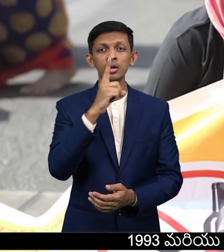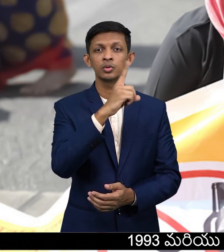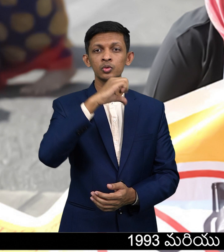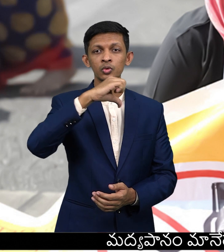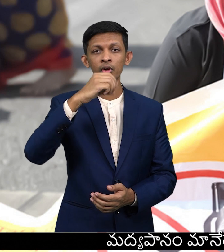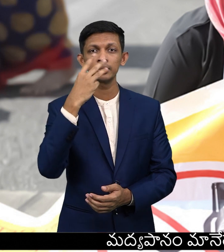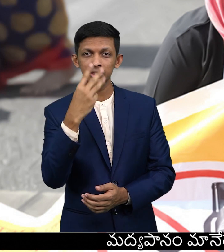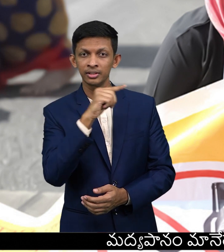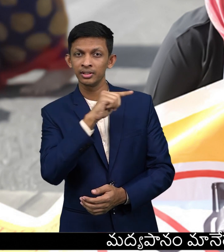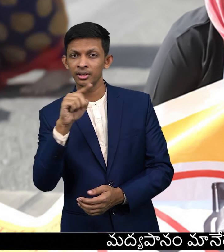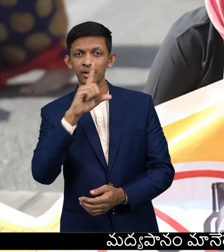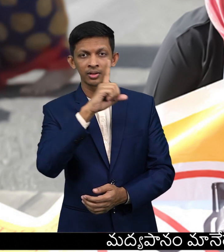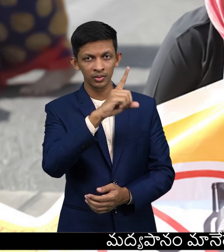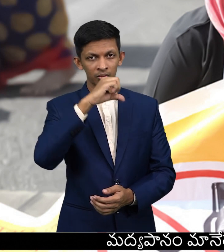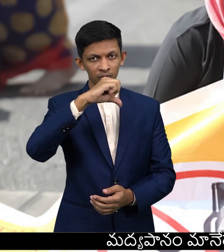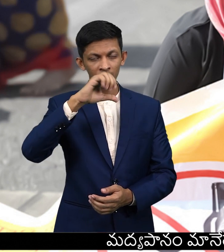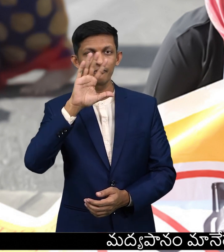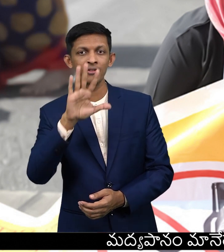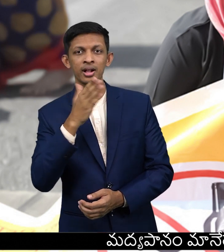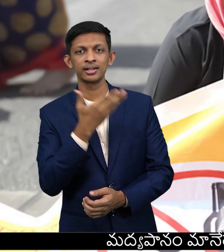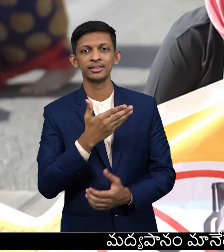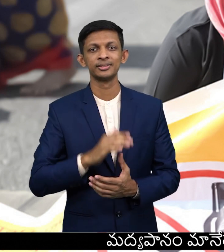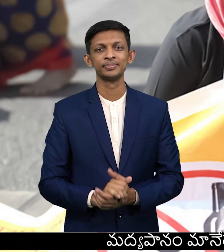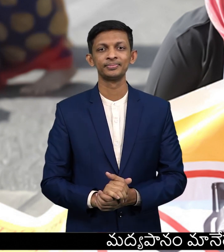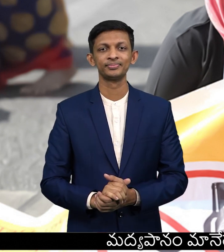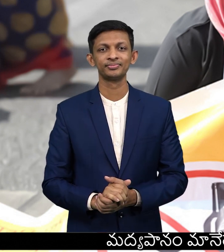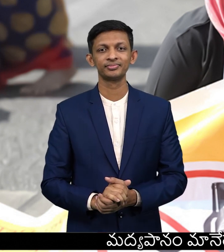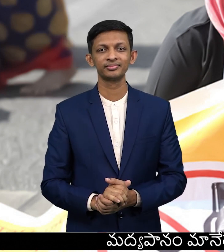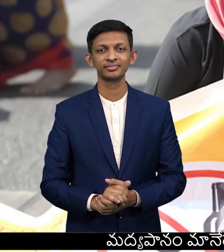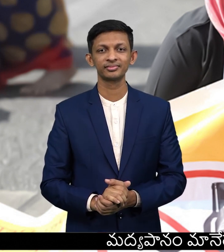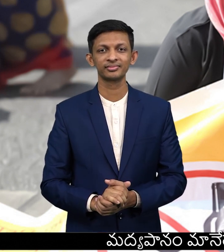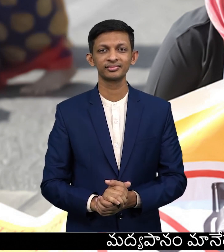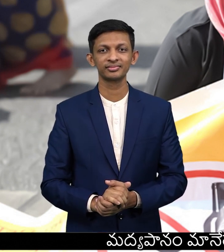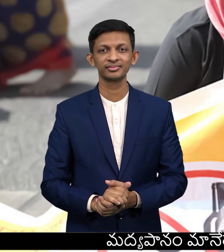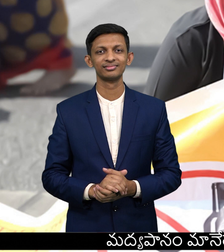దారితీసిన మద్యపానం మానేస్తానని ప్రమాణం చేయవలసి వచ్చింది.